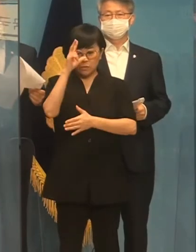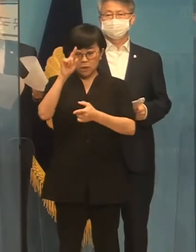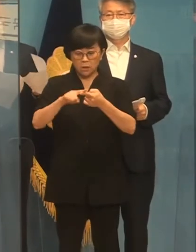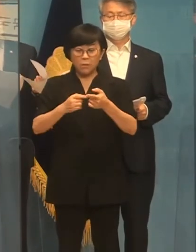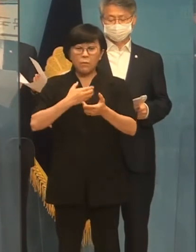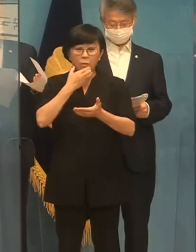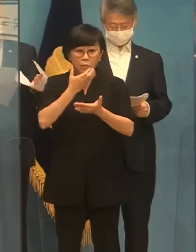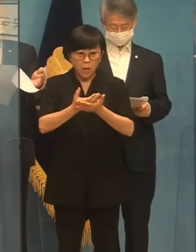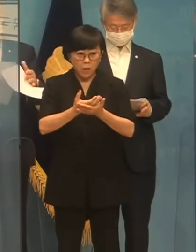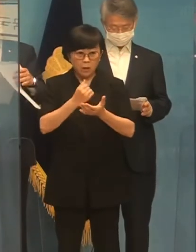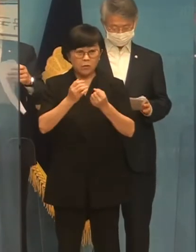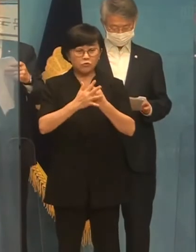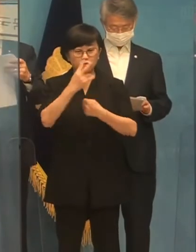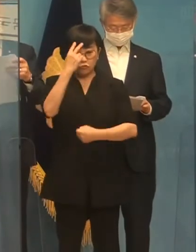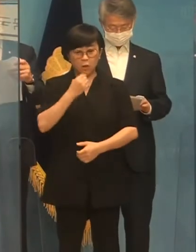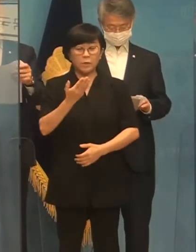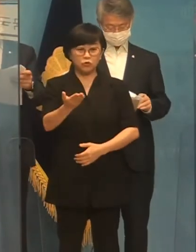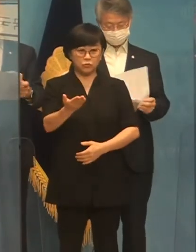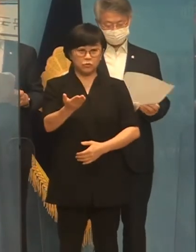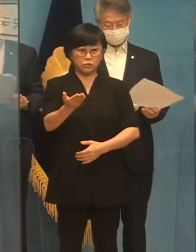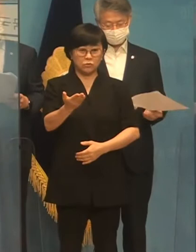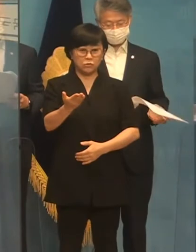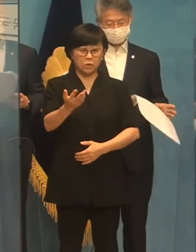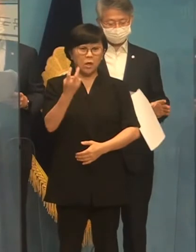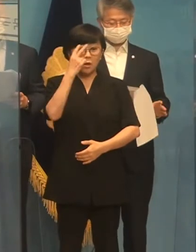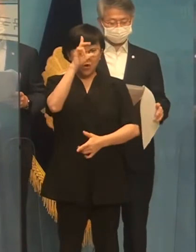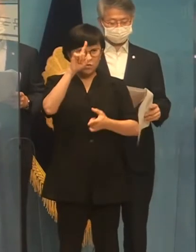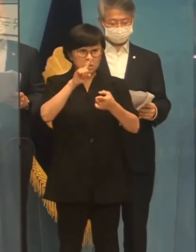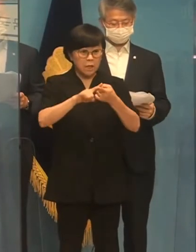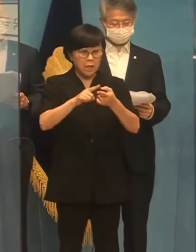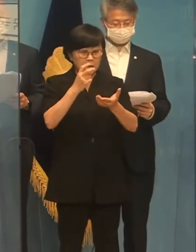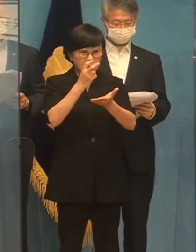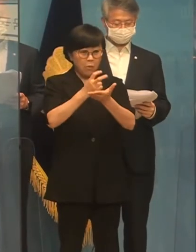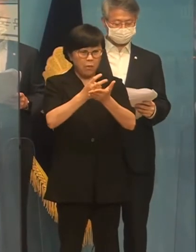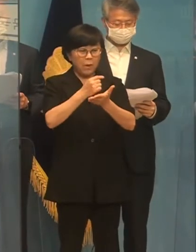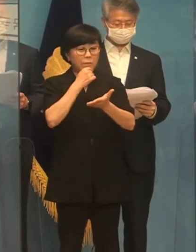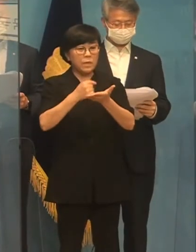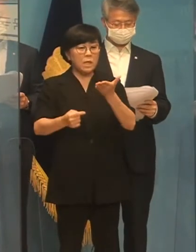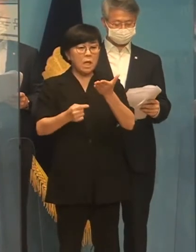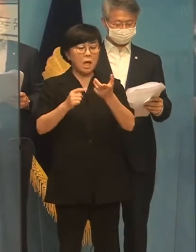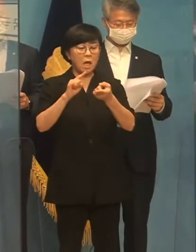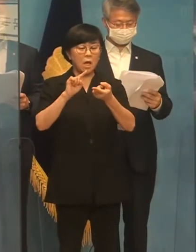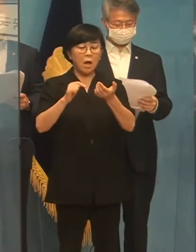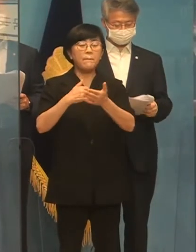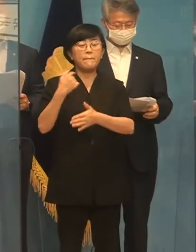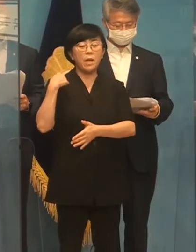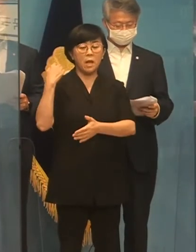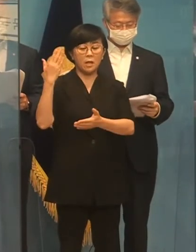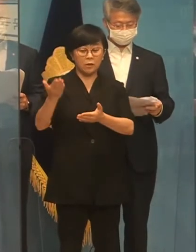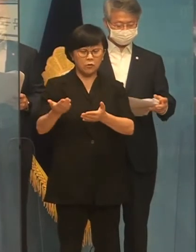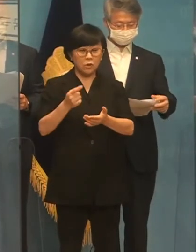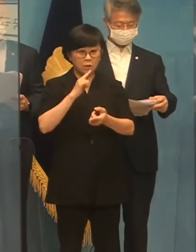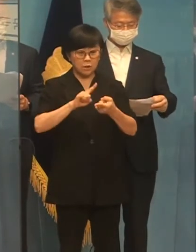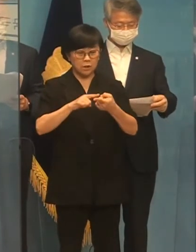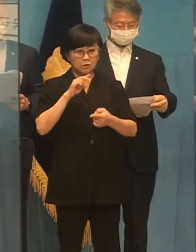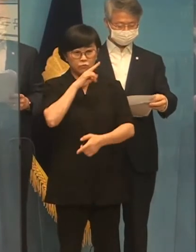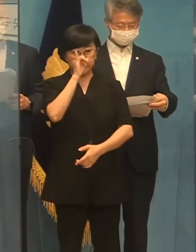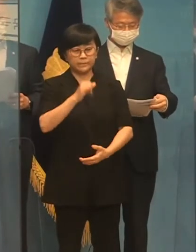속아 넘어가거나 공감을 주면서 검찰도 사법의 폐해를 방치한 것은 아닌지 정말